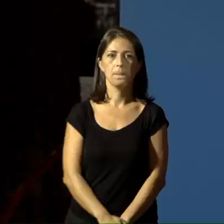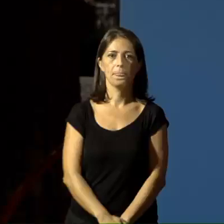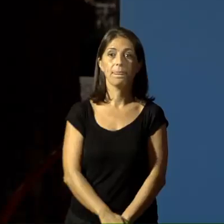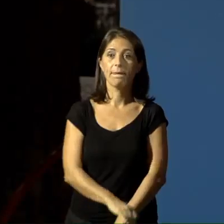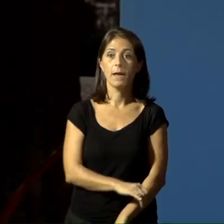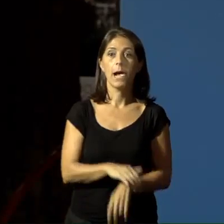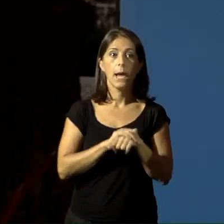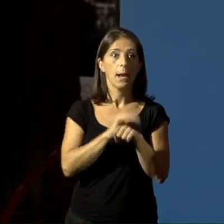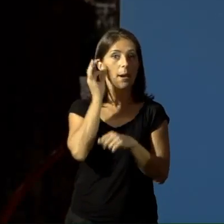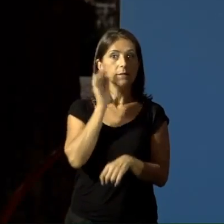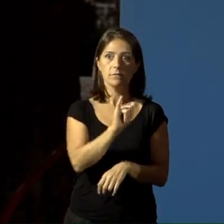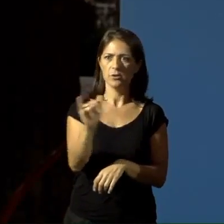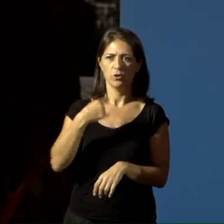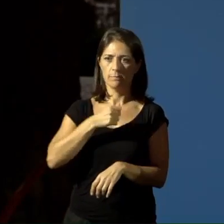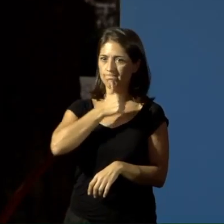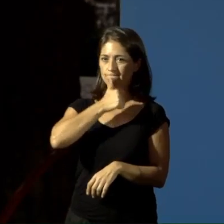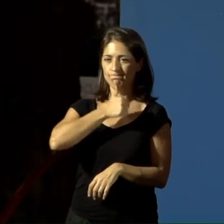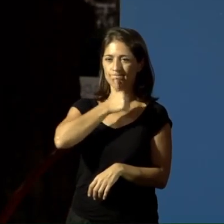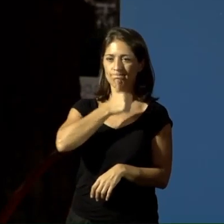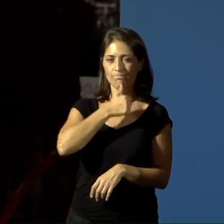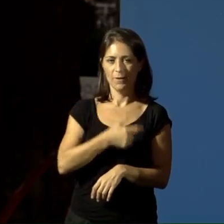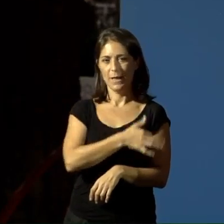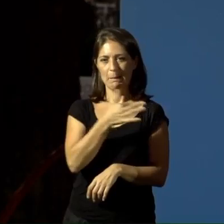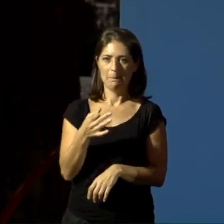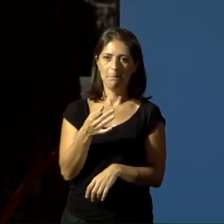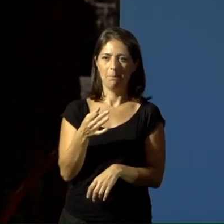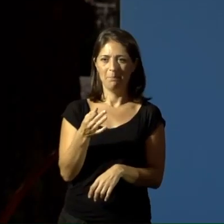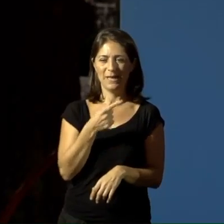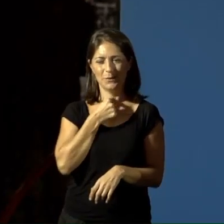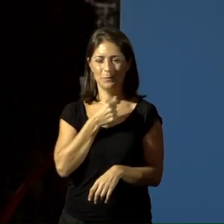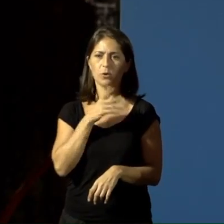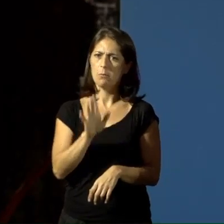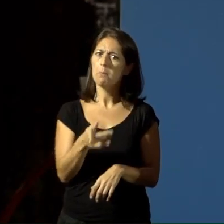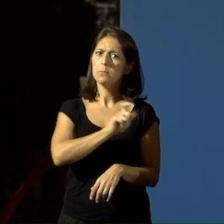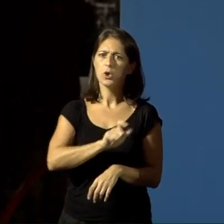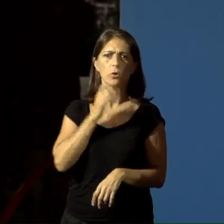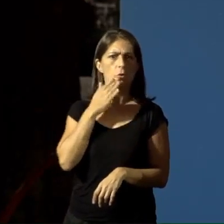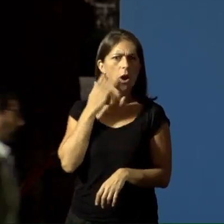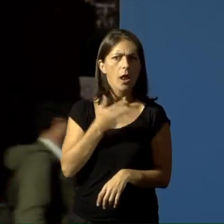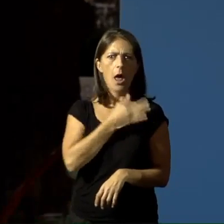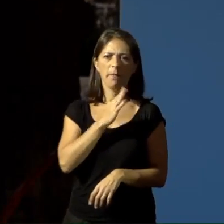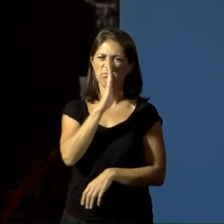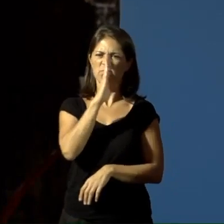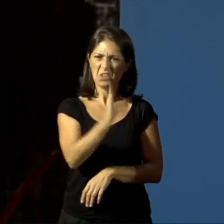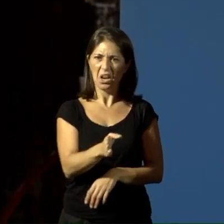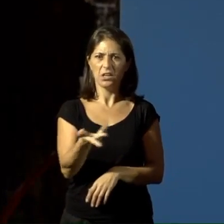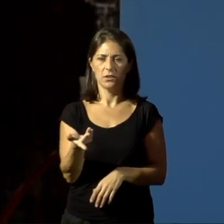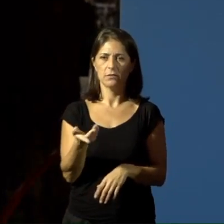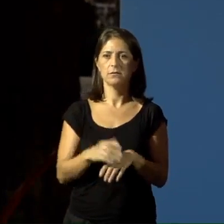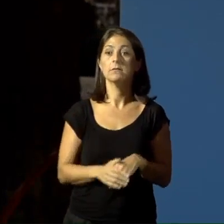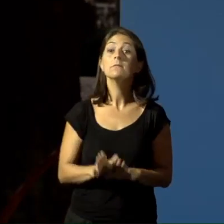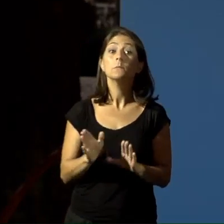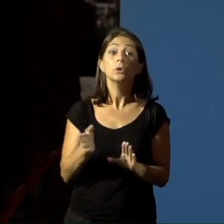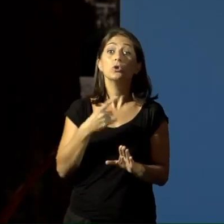Sí, amigas, somos resistentes e retranqueiras, somos xente honrada, directa e sen pamplinas. E